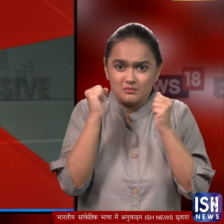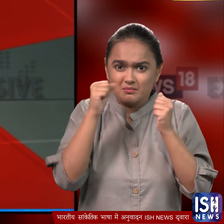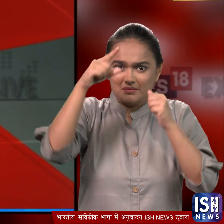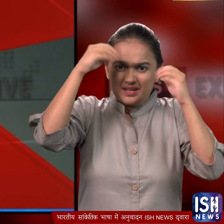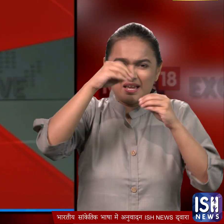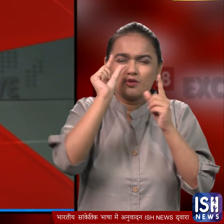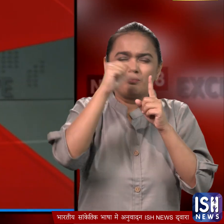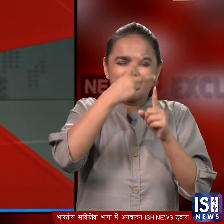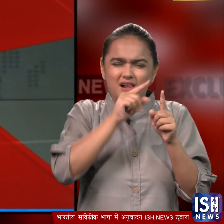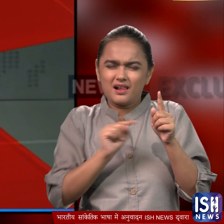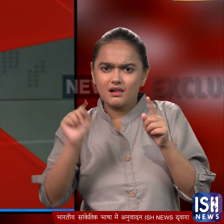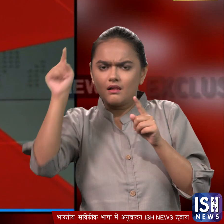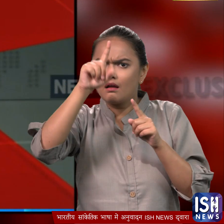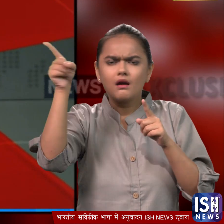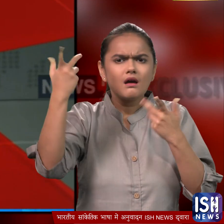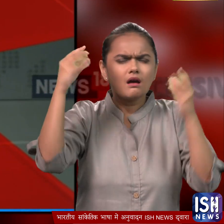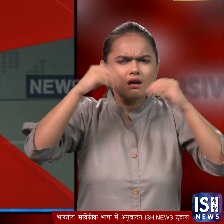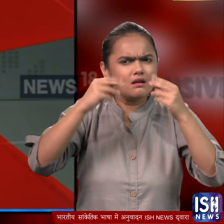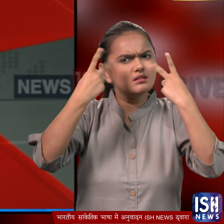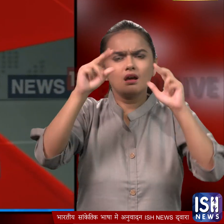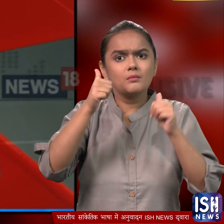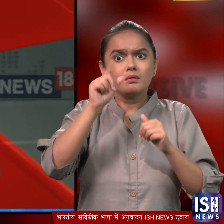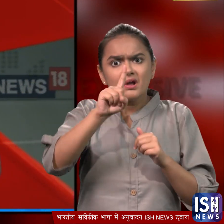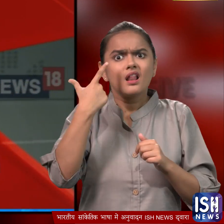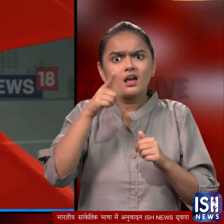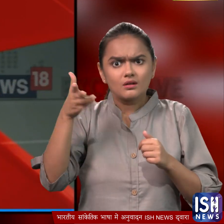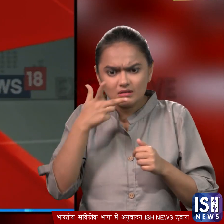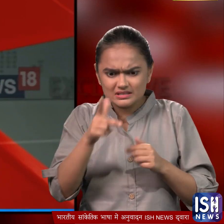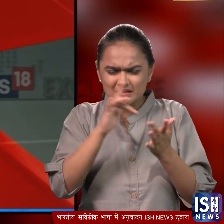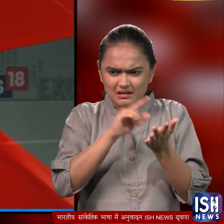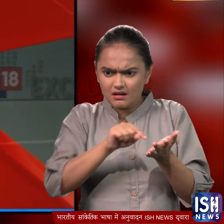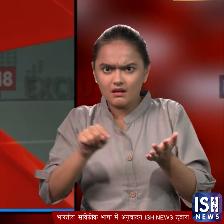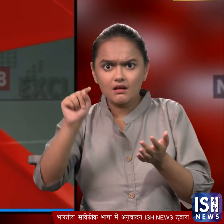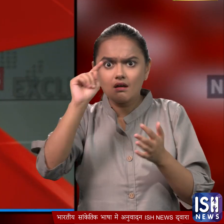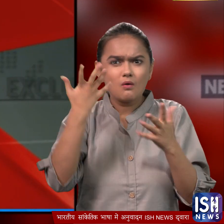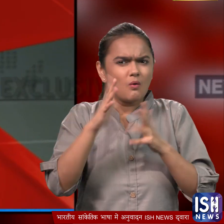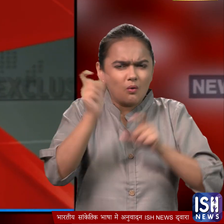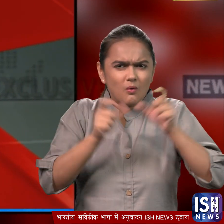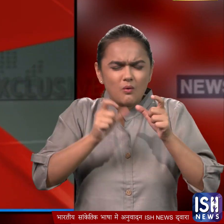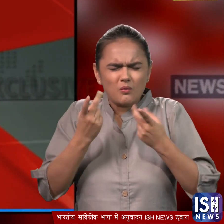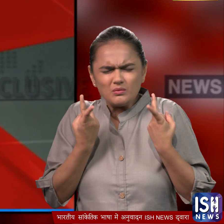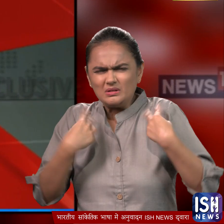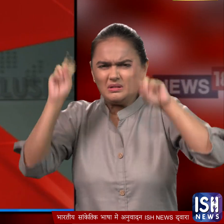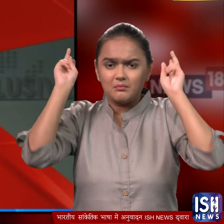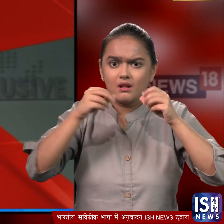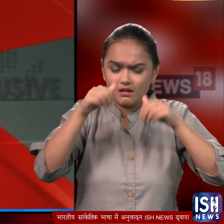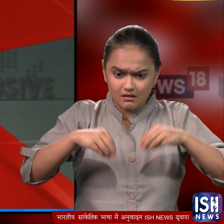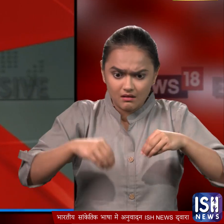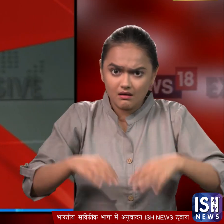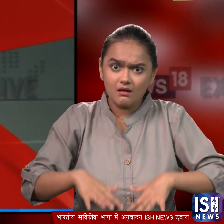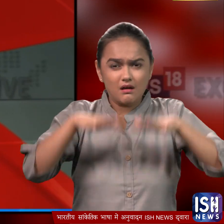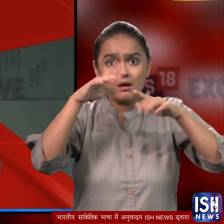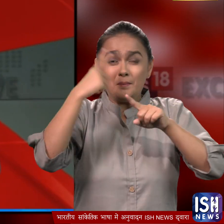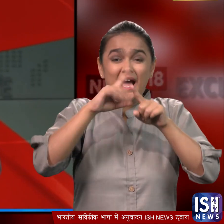नहीं हुई, लेकिन बल्कि मौसम विभाग तो बता रहा है कि लखनऊ, कानपुर, उन्नाव समेत 2.5 दर्जन जिलों में अब तक औसत से कम बारिश हुई